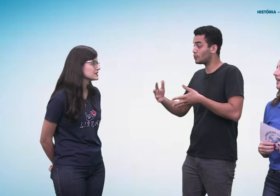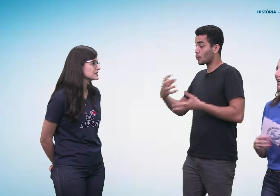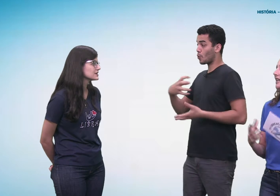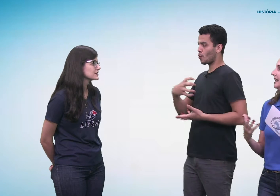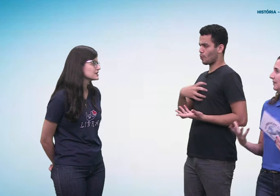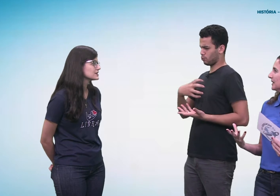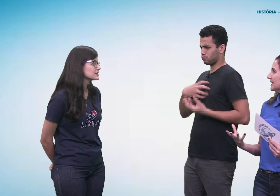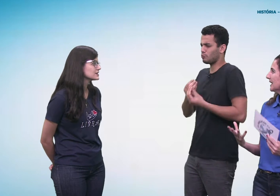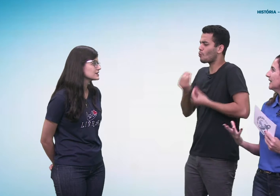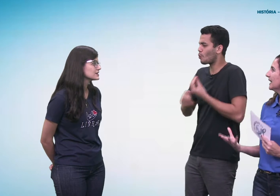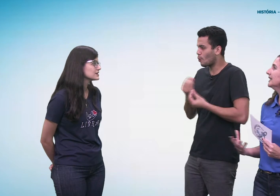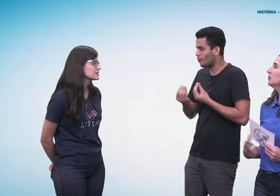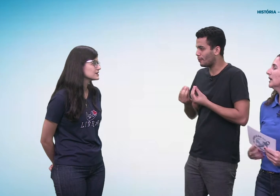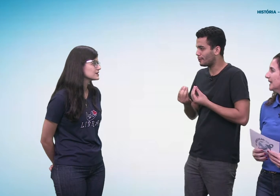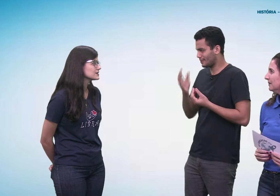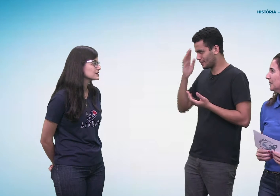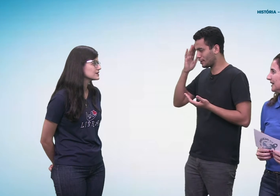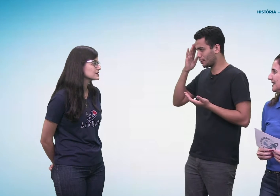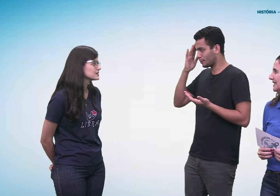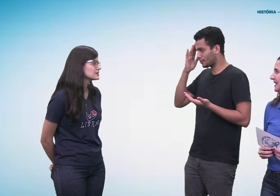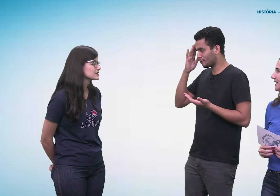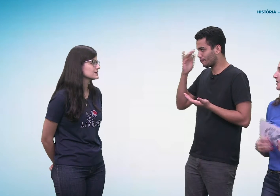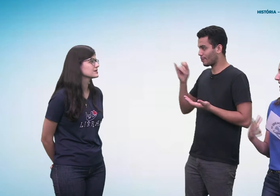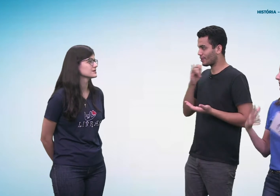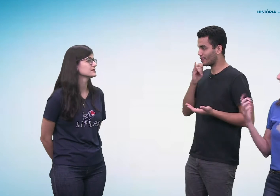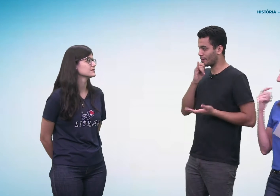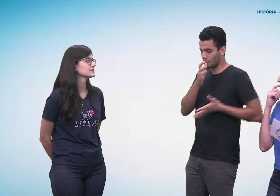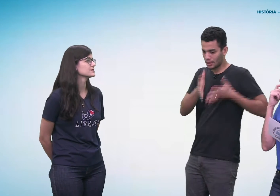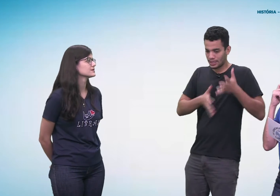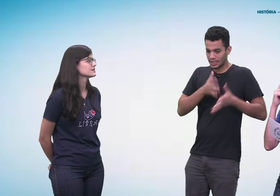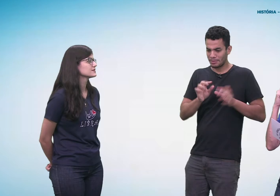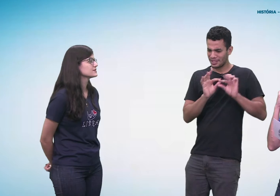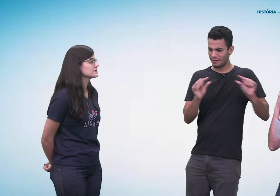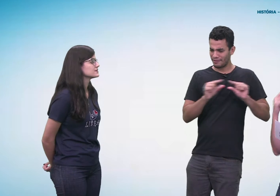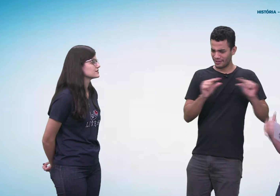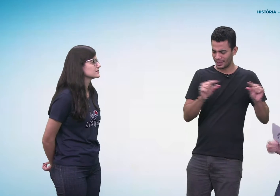em Libras, né? Na língua Libras. Isso seria possível?